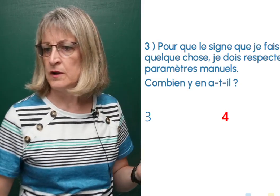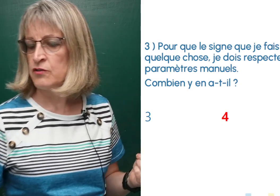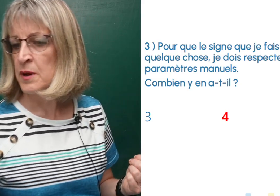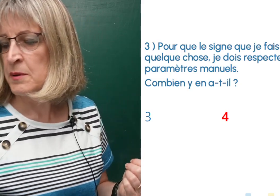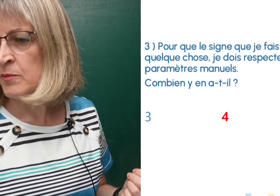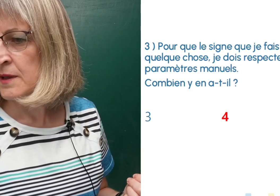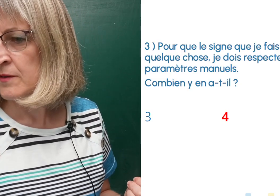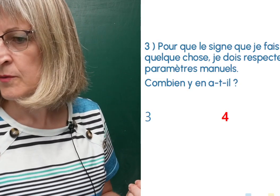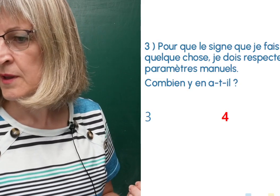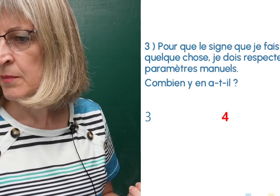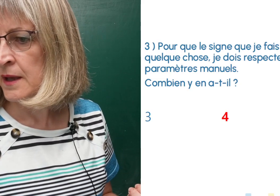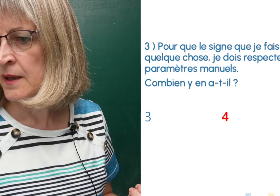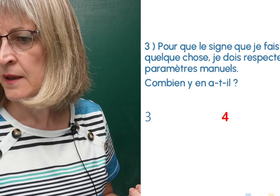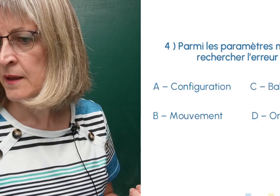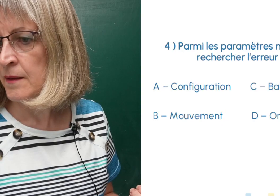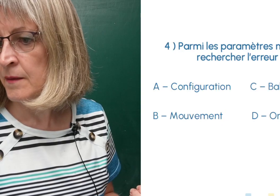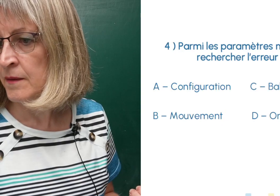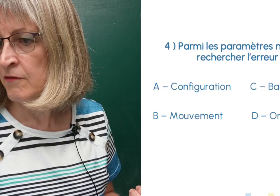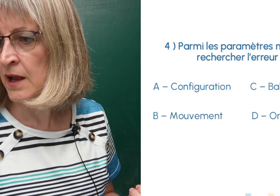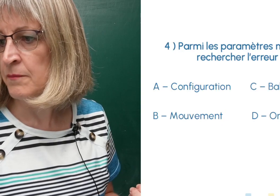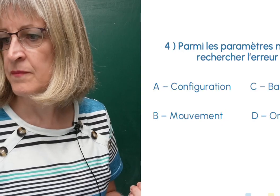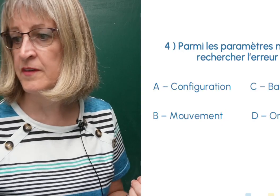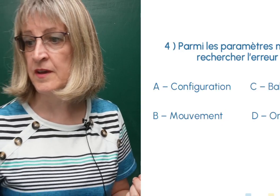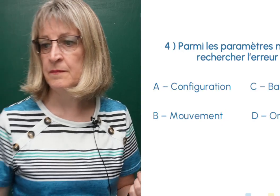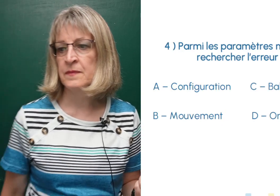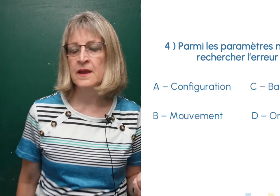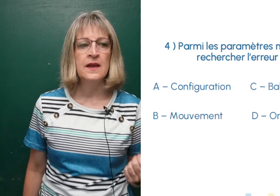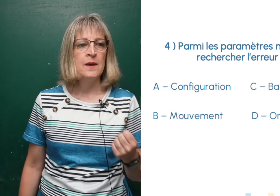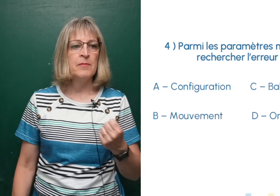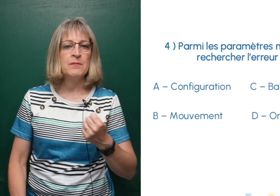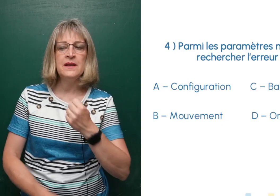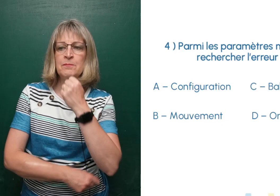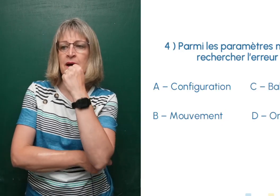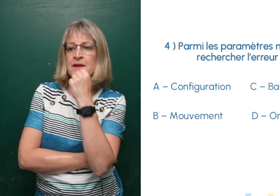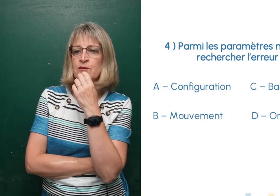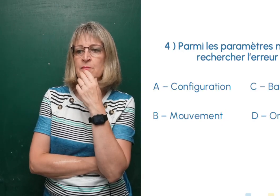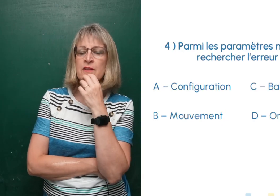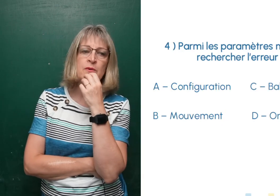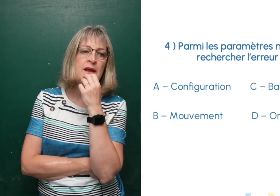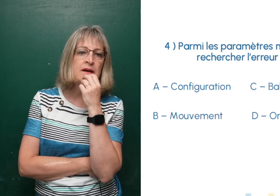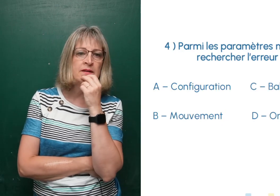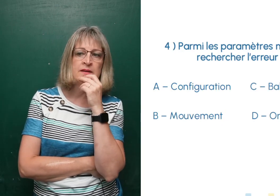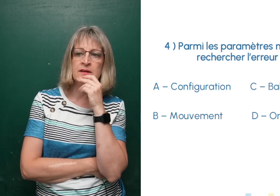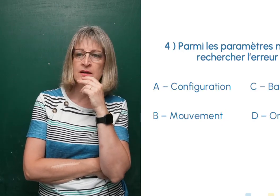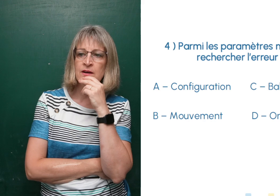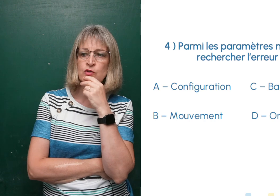ne me rappelle plus ma question d'après. Voilà, c'est ça. Parmi les paramètres manuels,